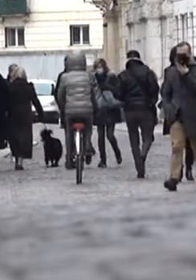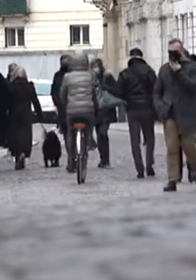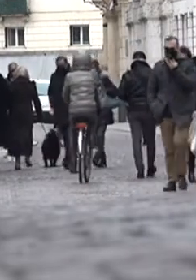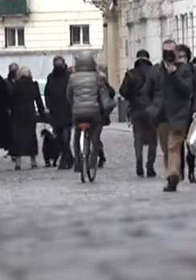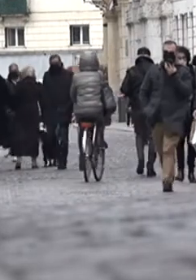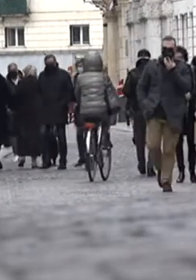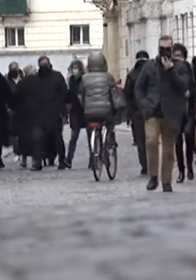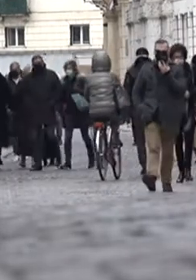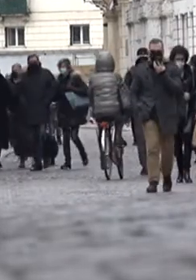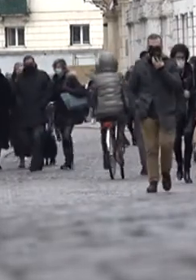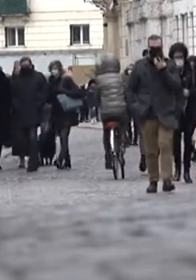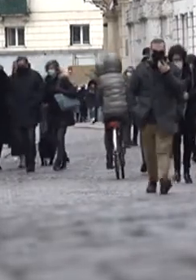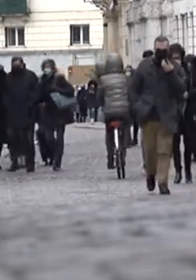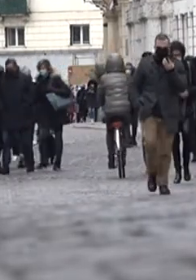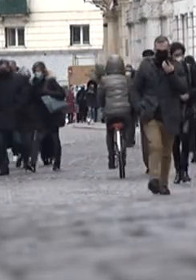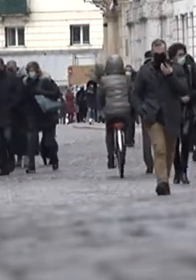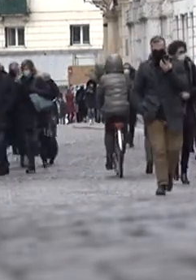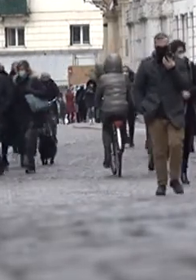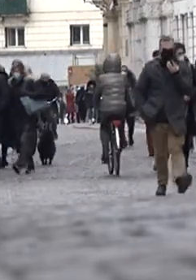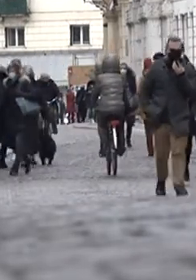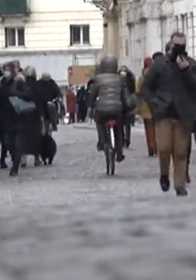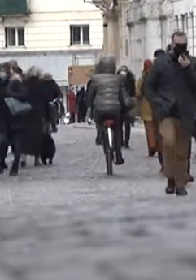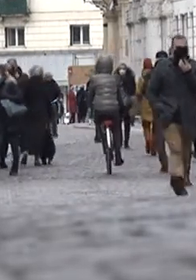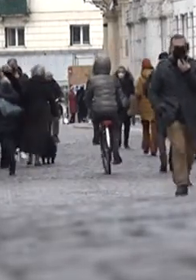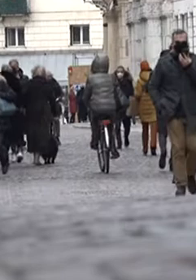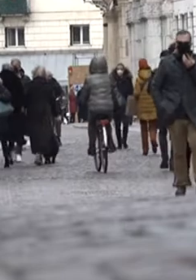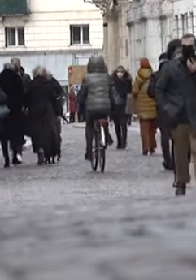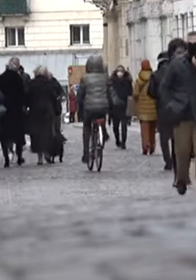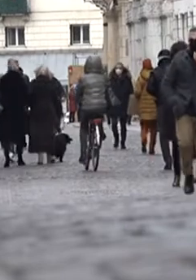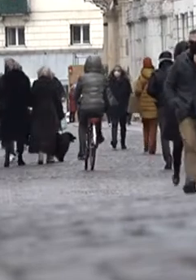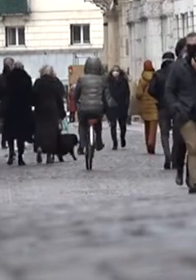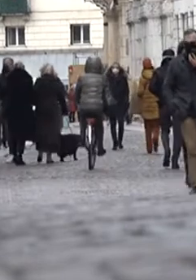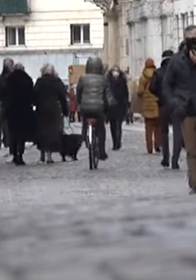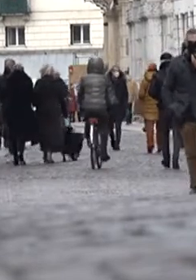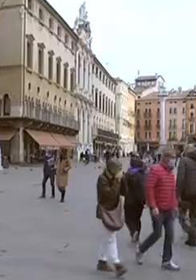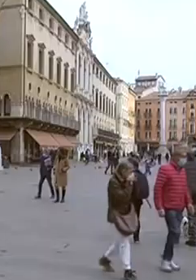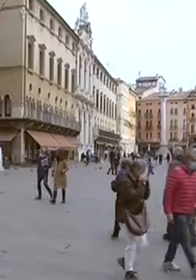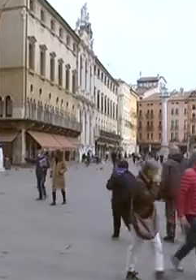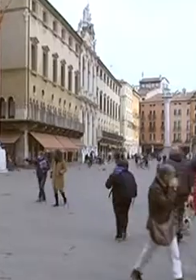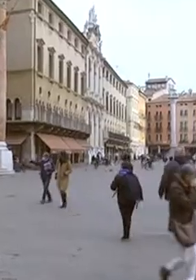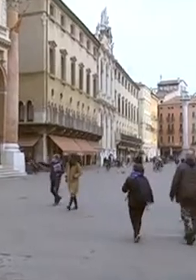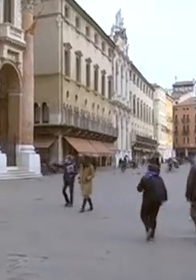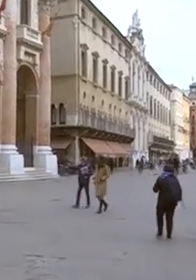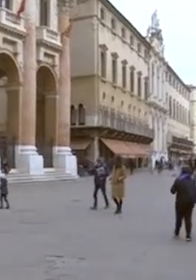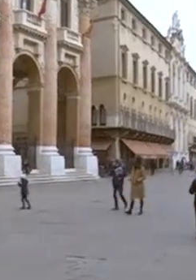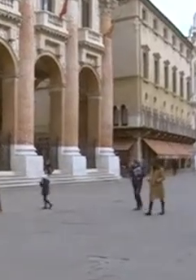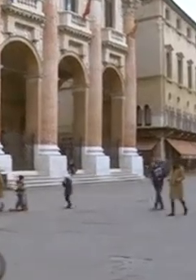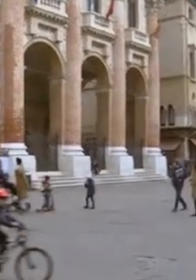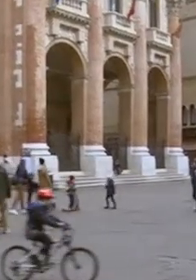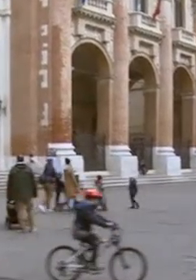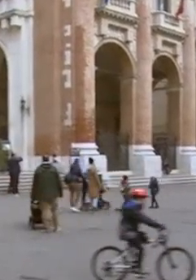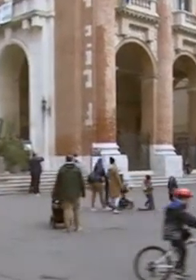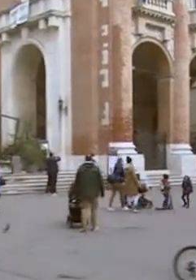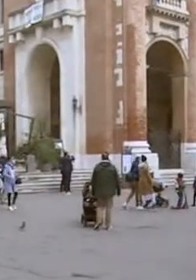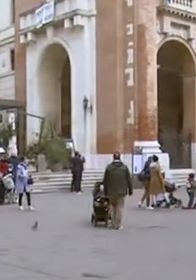l'epidemia le zanne affilate ora sembra sopita i numeri dicono che in calo ma mai sottovalutarla basta poco e